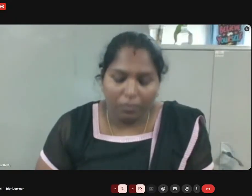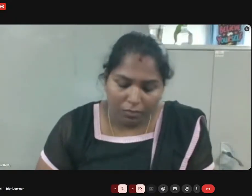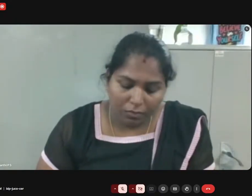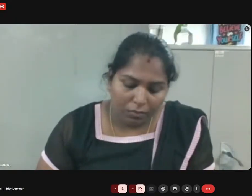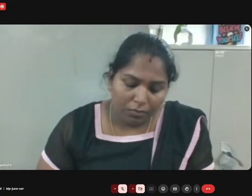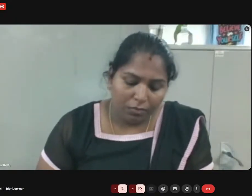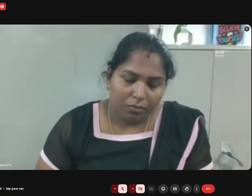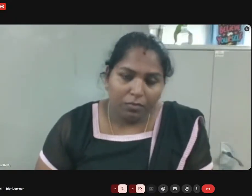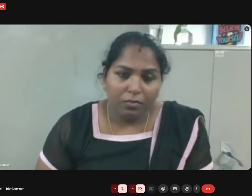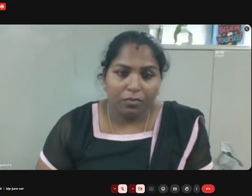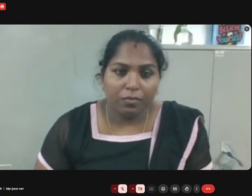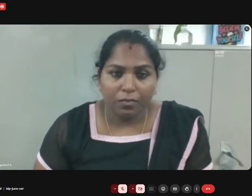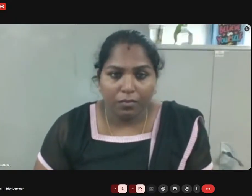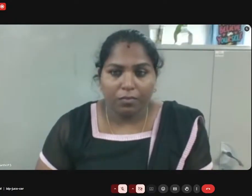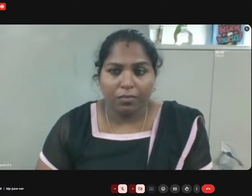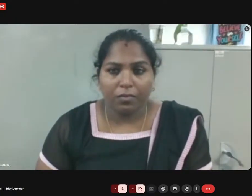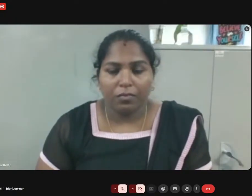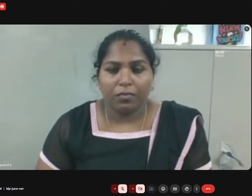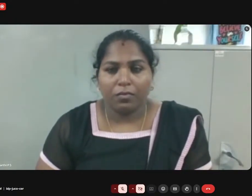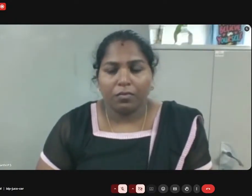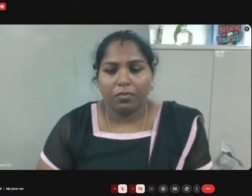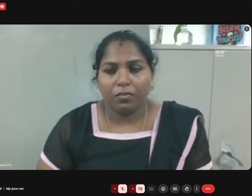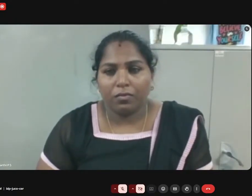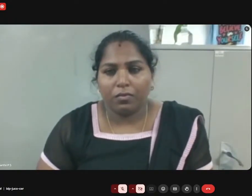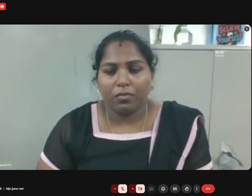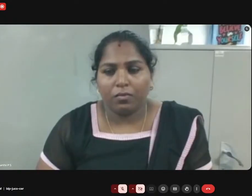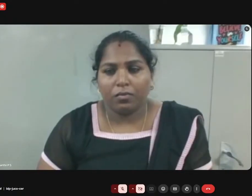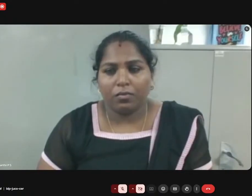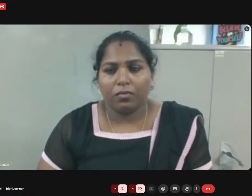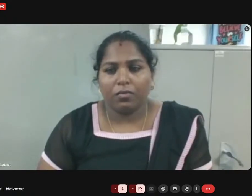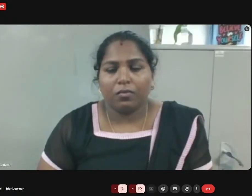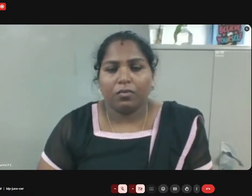ഓക്കെ, താങ്ക് യു. നമ്മളൊരു ബന്ധുവിനുണ്ട്.